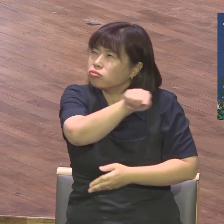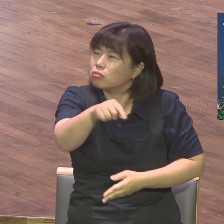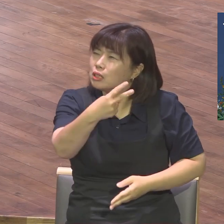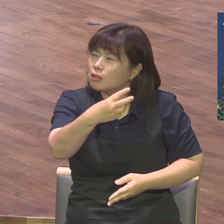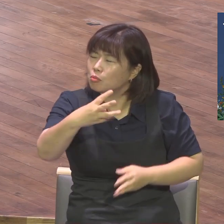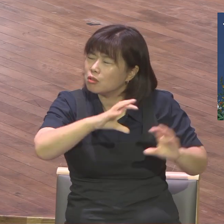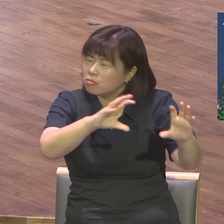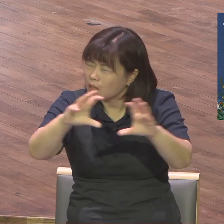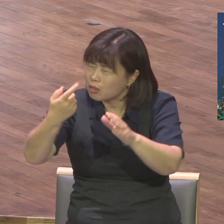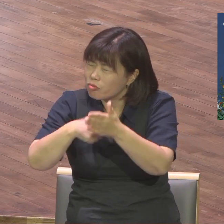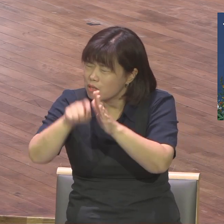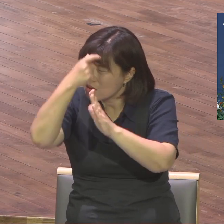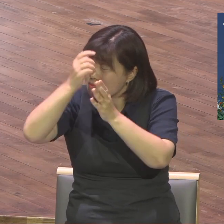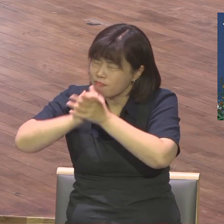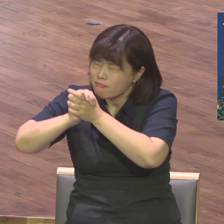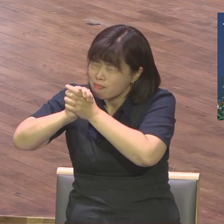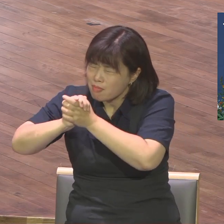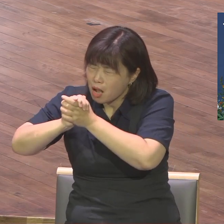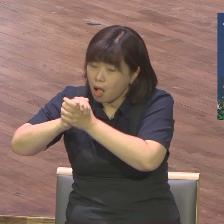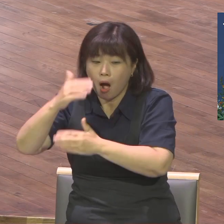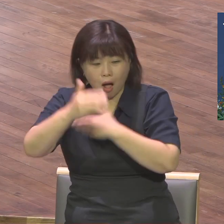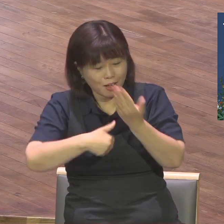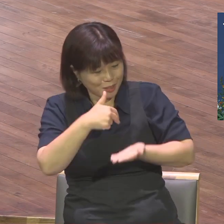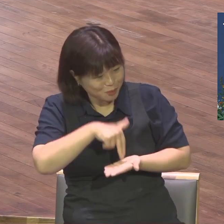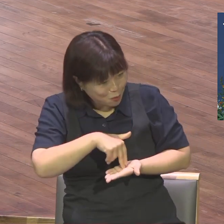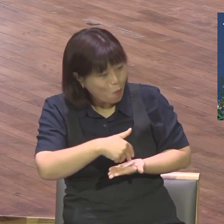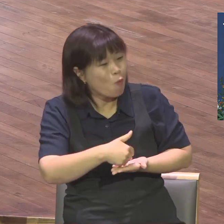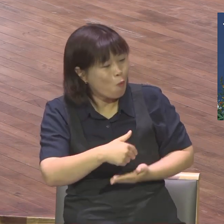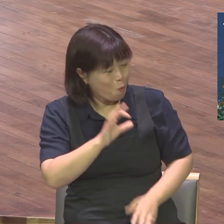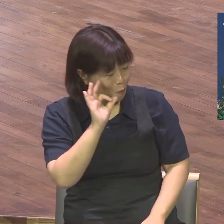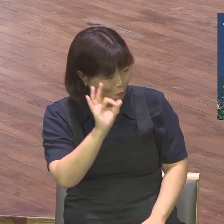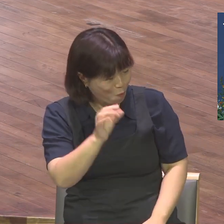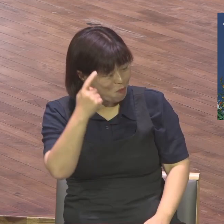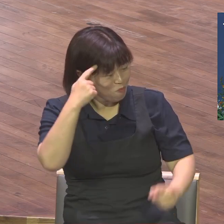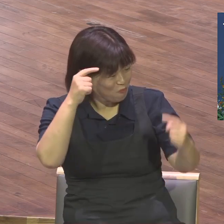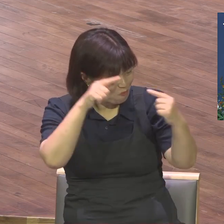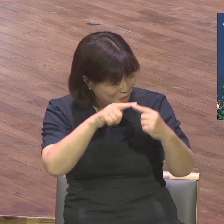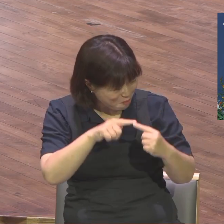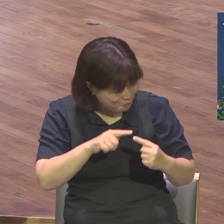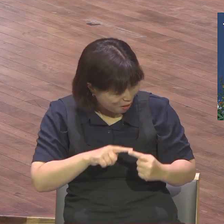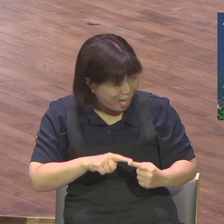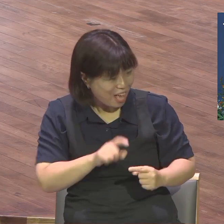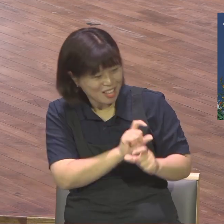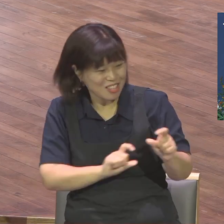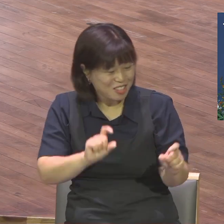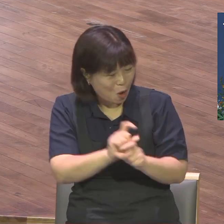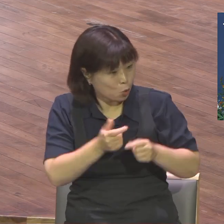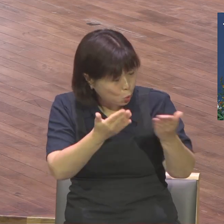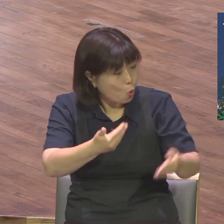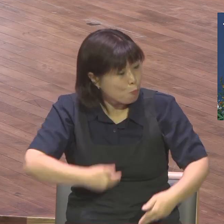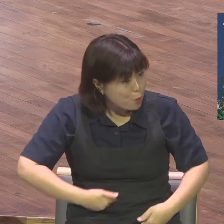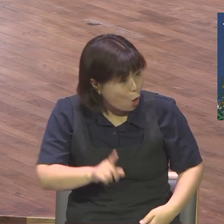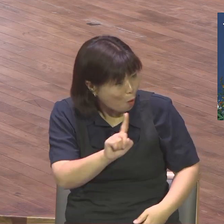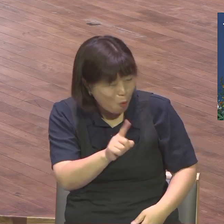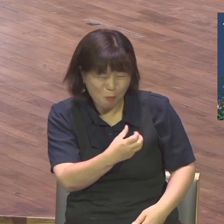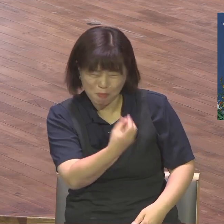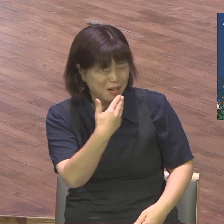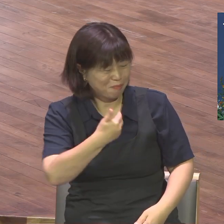2025. 교회, 지역 237, 권력 4대 장막터 넓혀가는 겁니다.